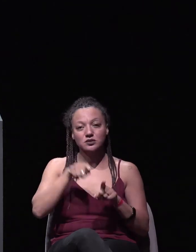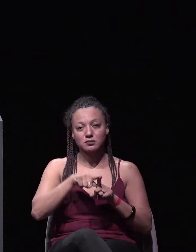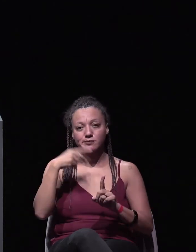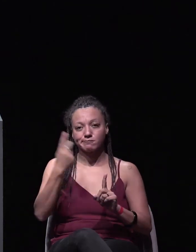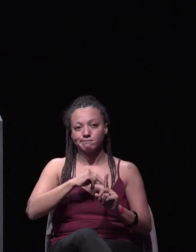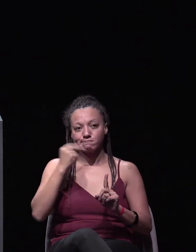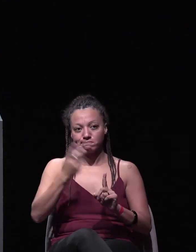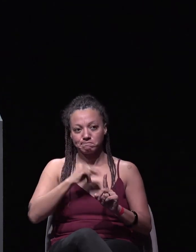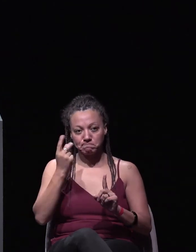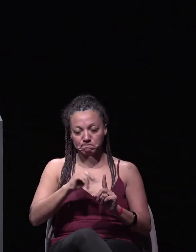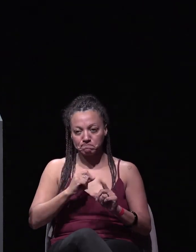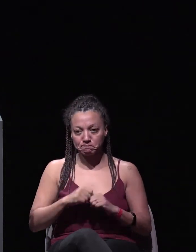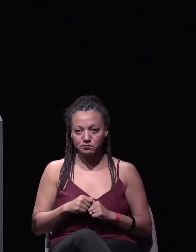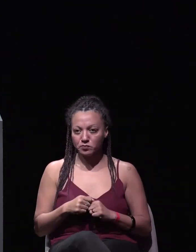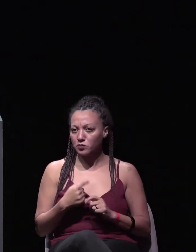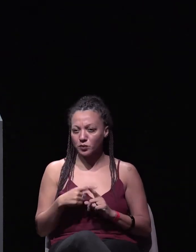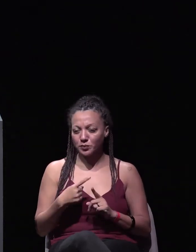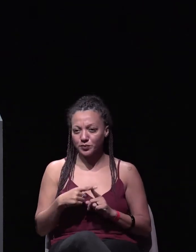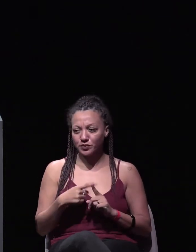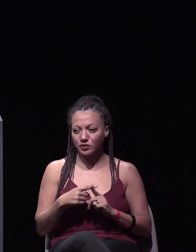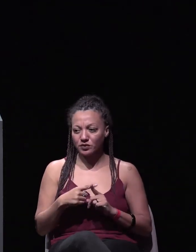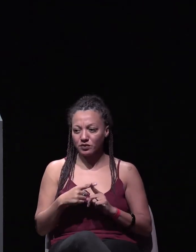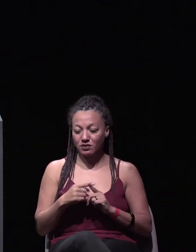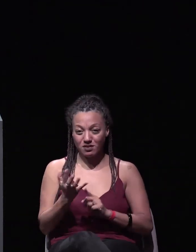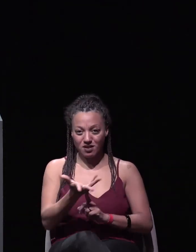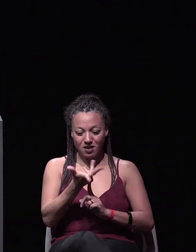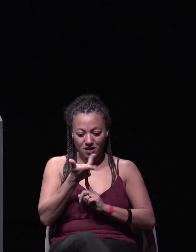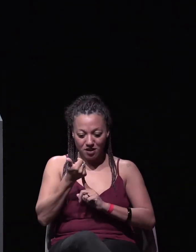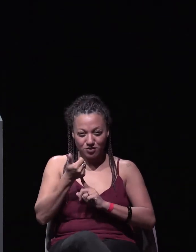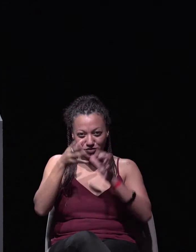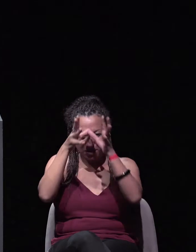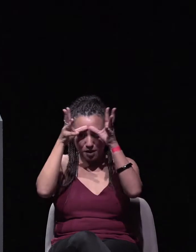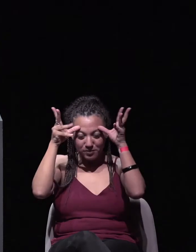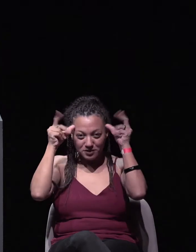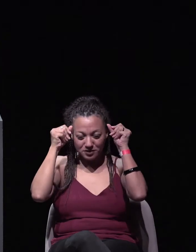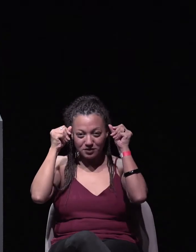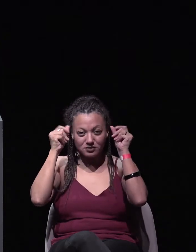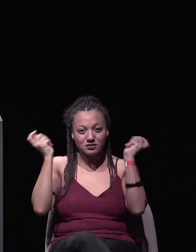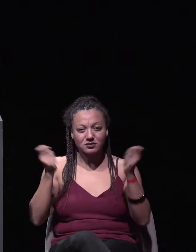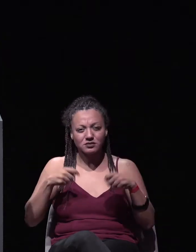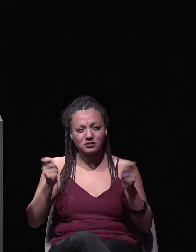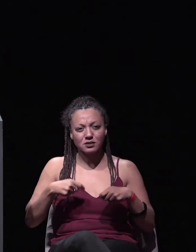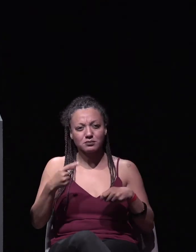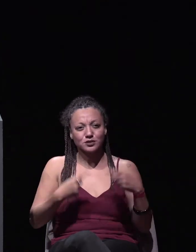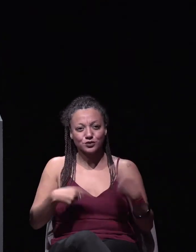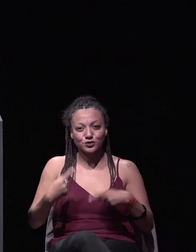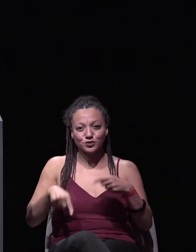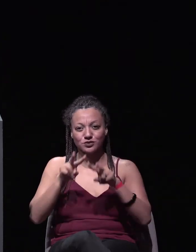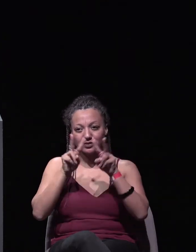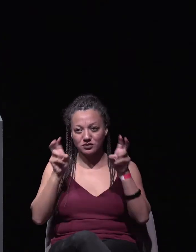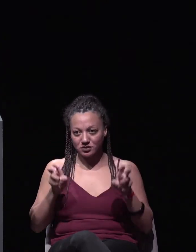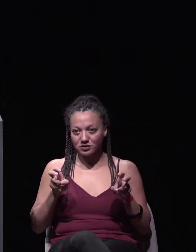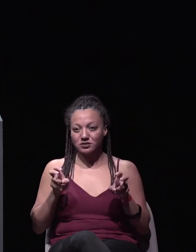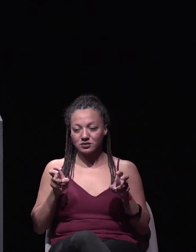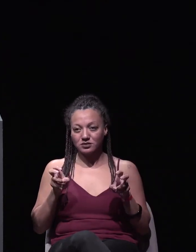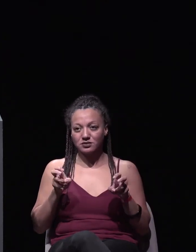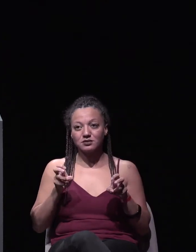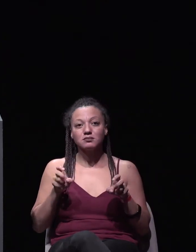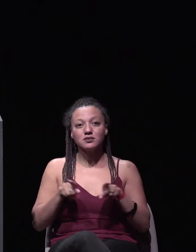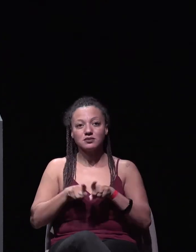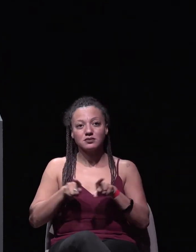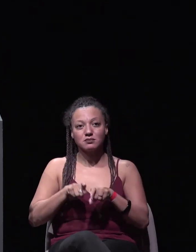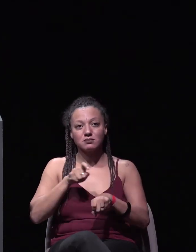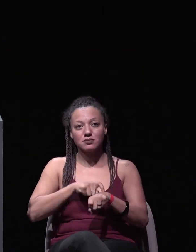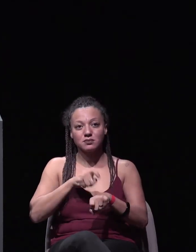linchamentos, né? E fazendo com que a abstração possibilite a abordagem dessas questões e desse momento,